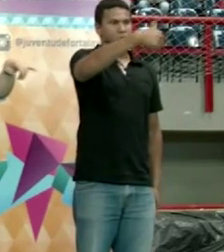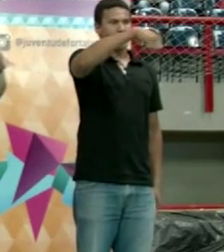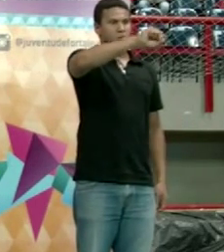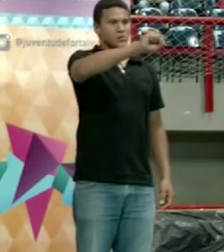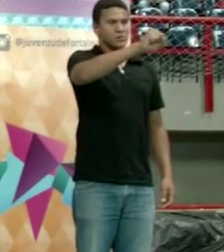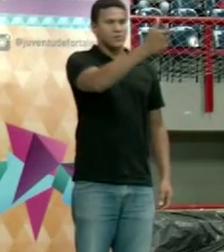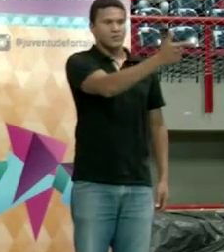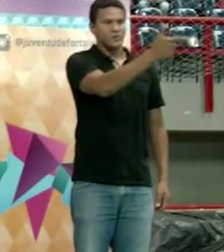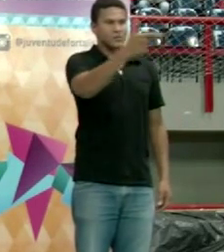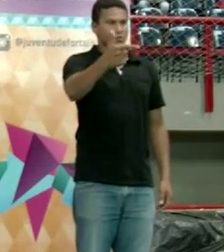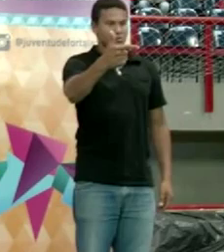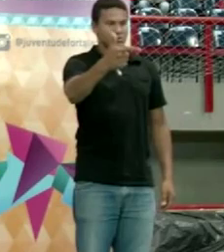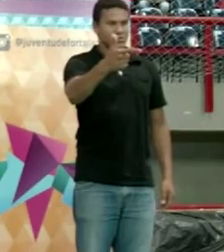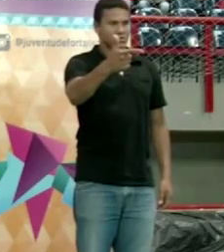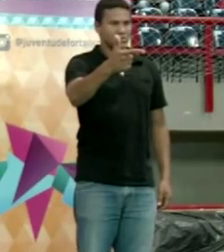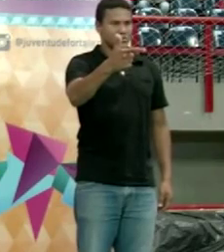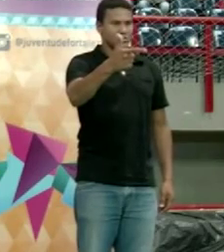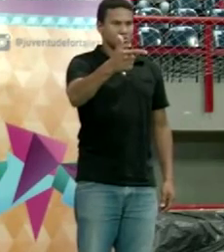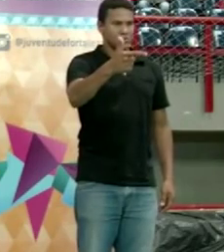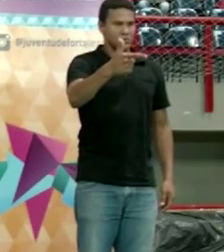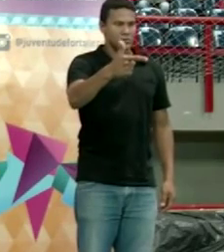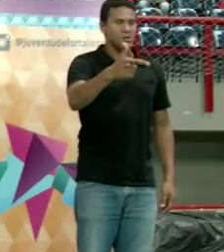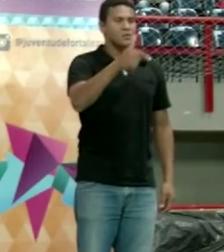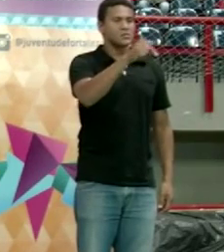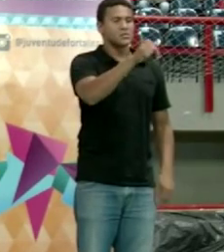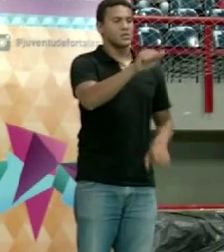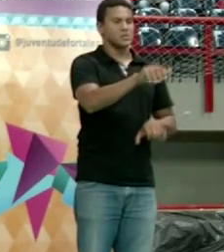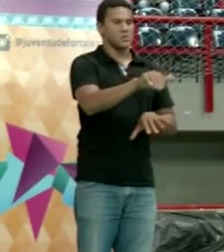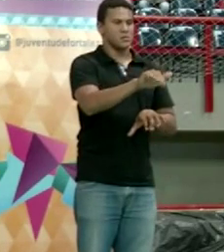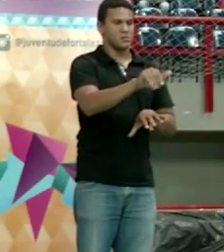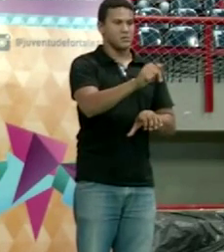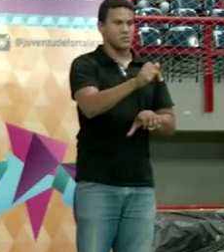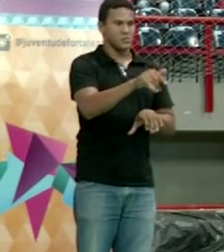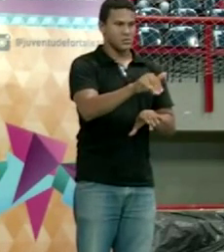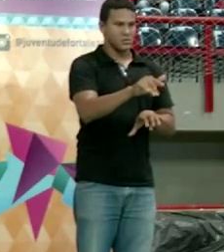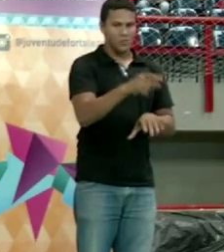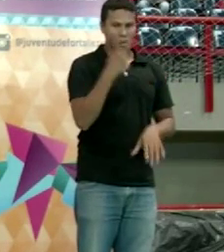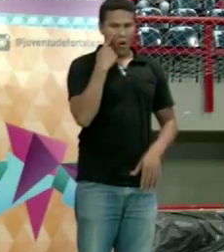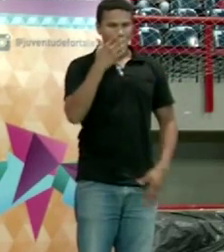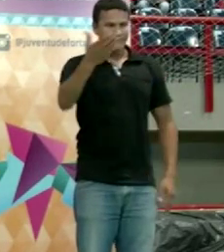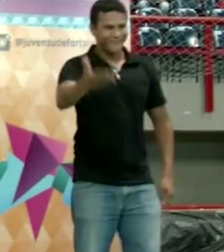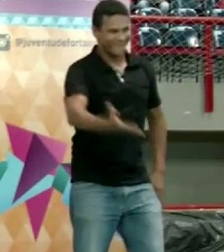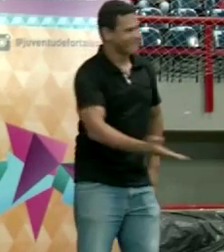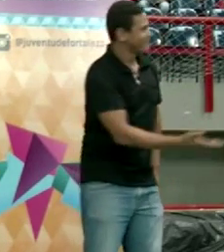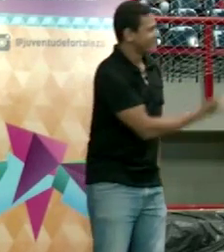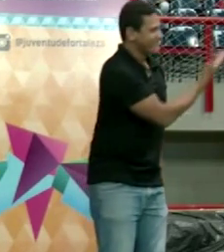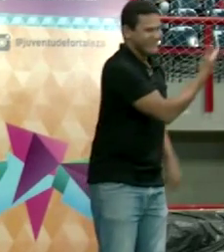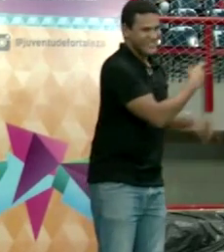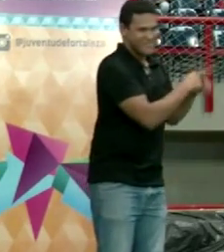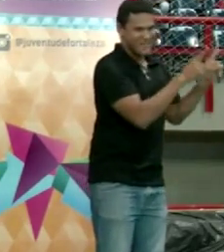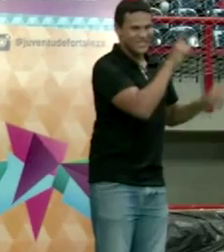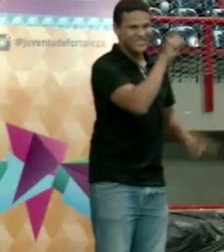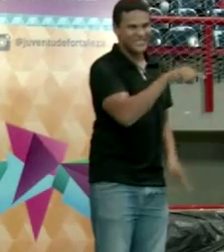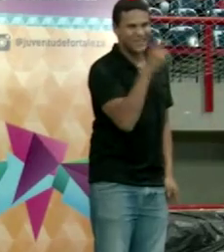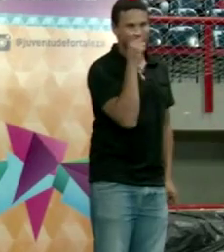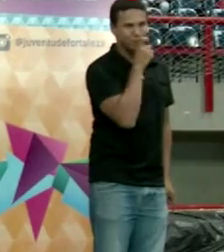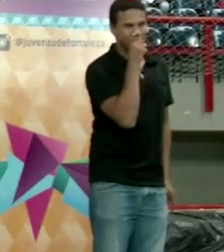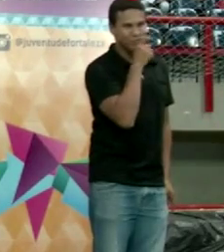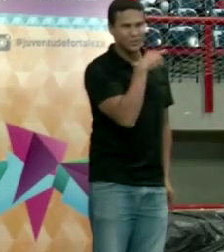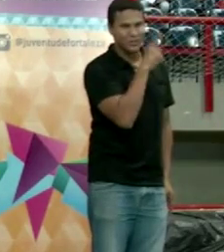1822. Dia e mês. 7 de setembro. Eis a cena. Que não foi bem?